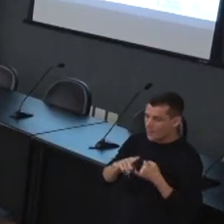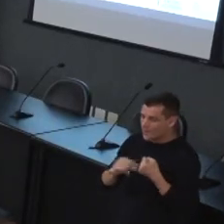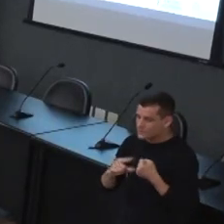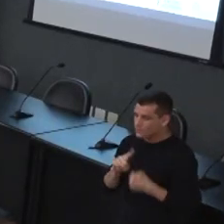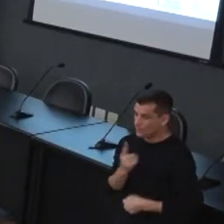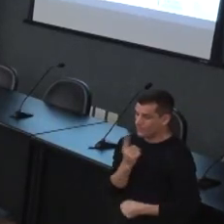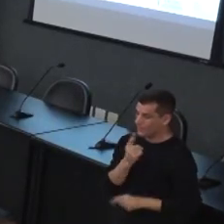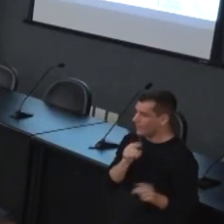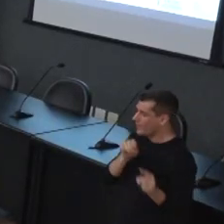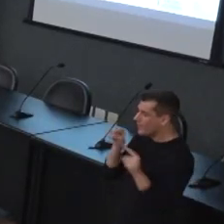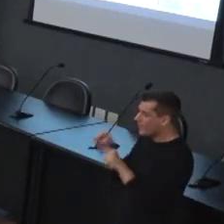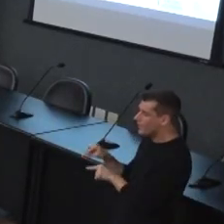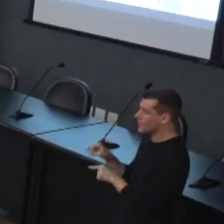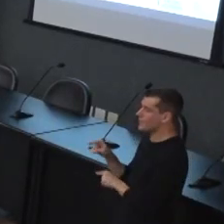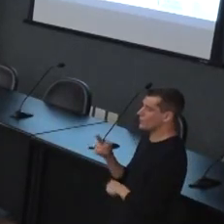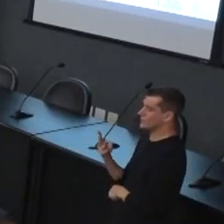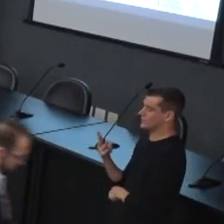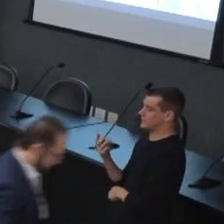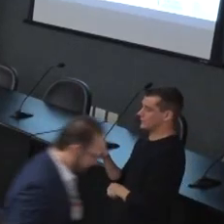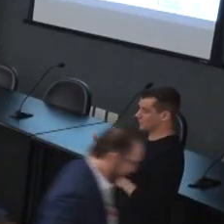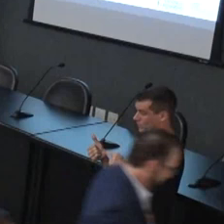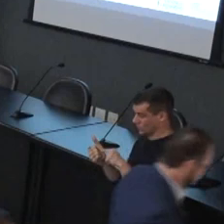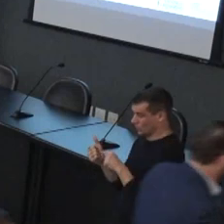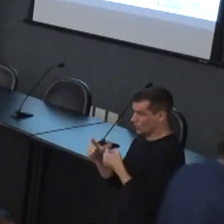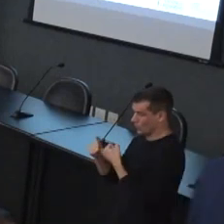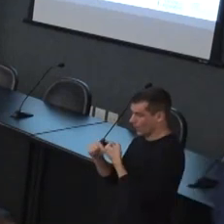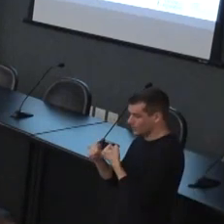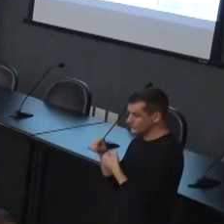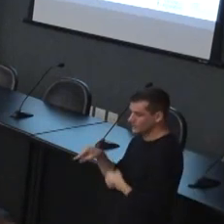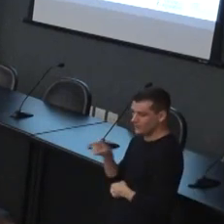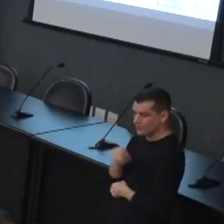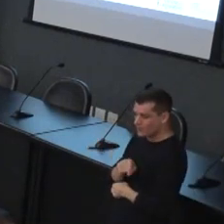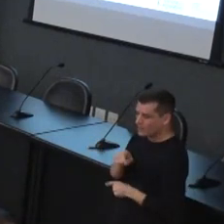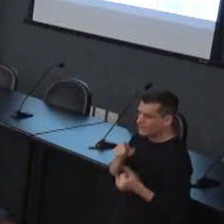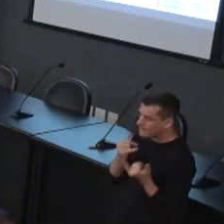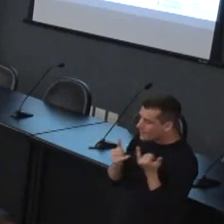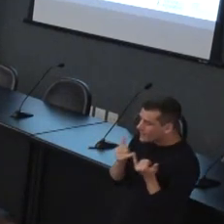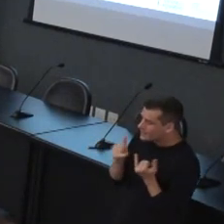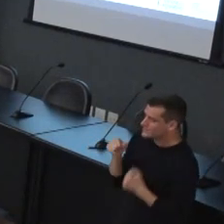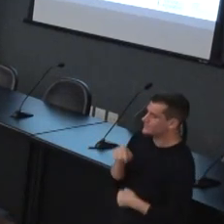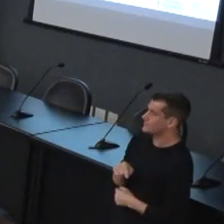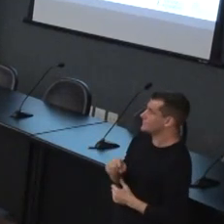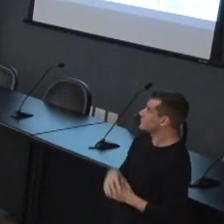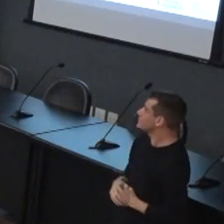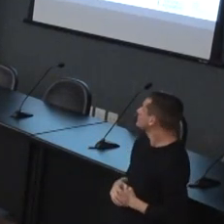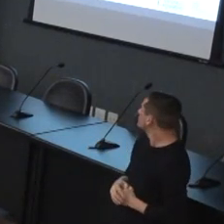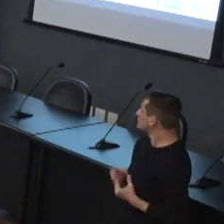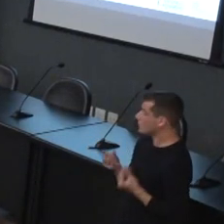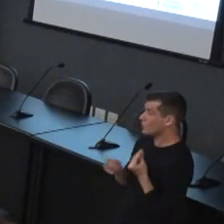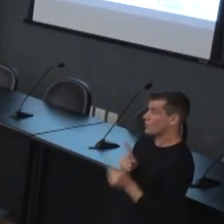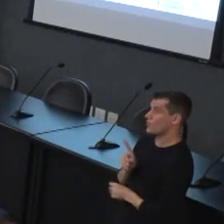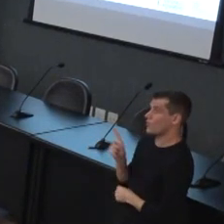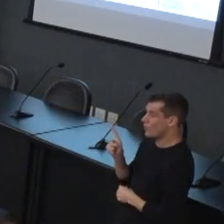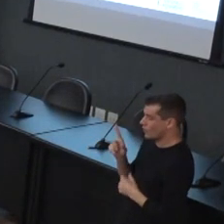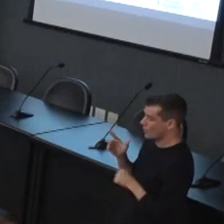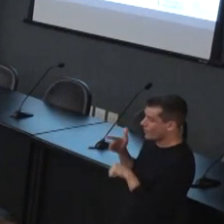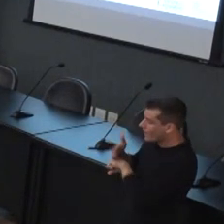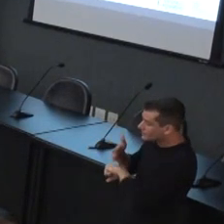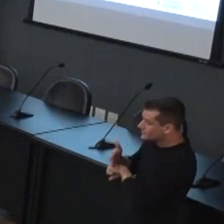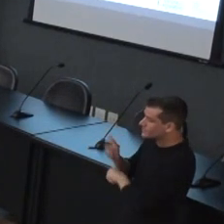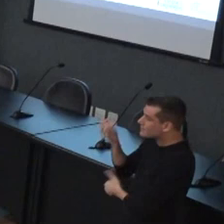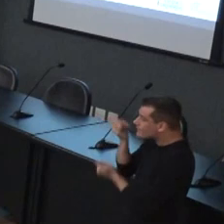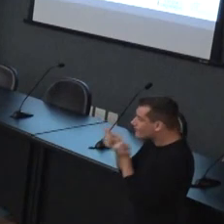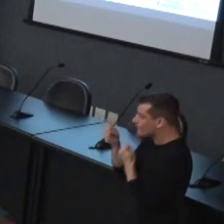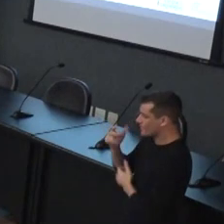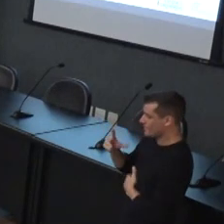o artigo 31 o tratamento das informações pessoais Então ela tá tratando da